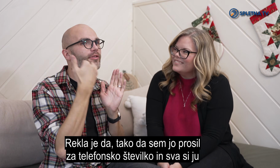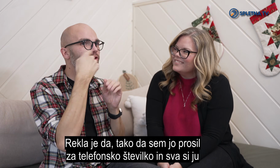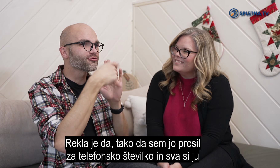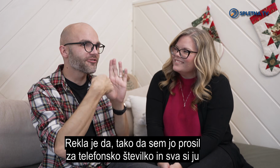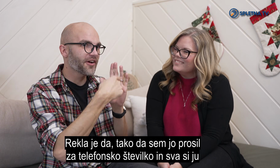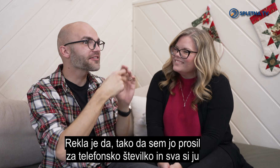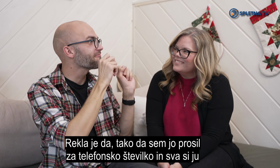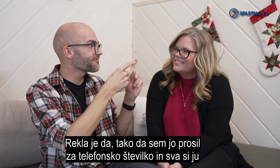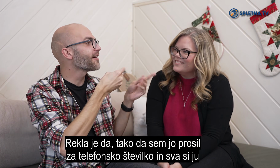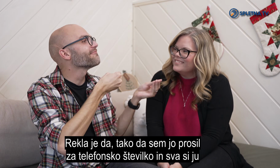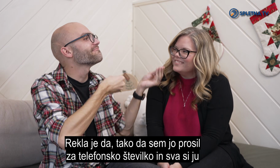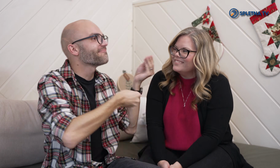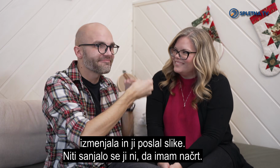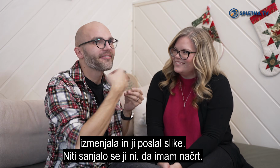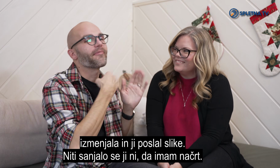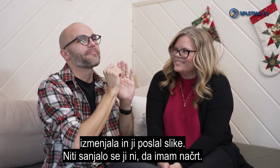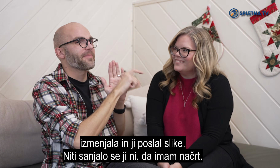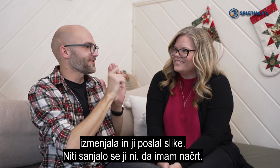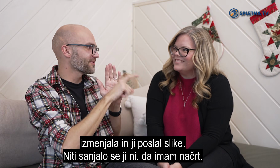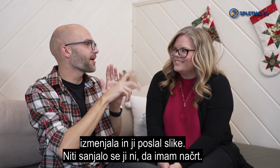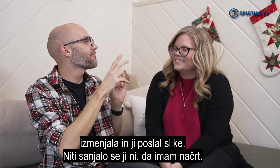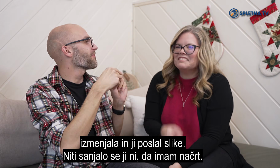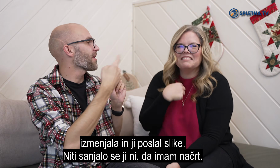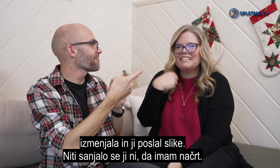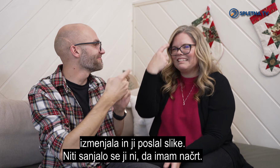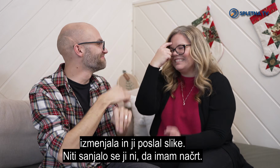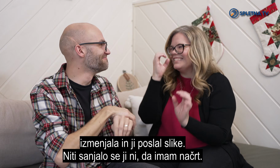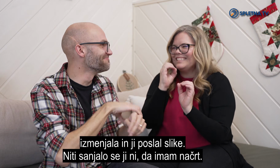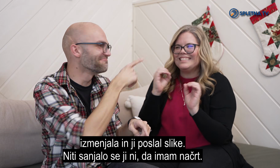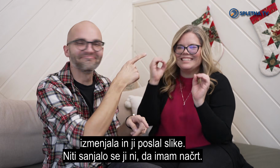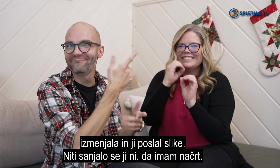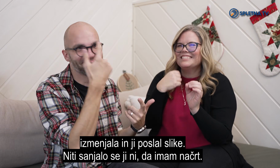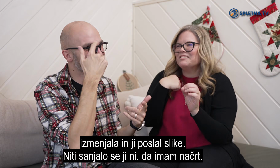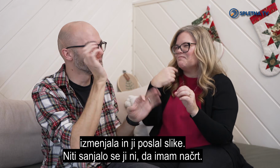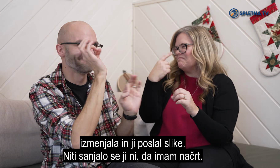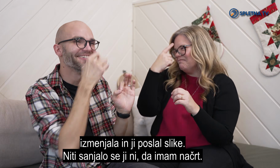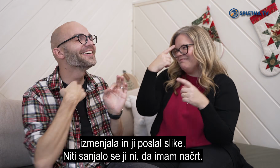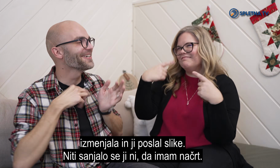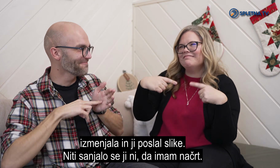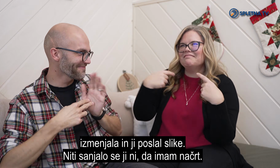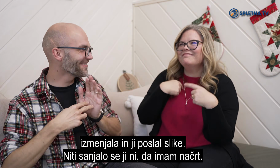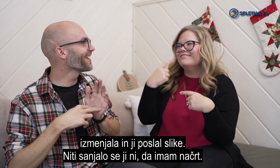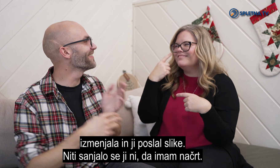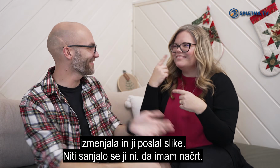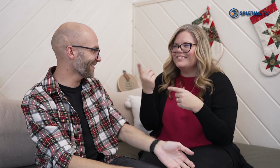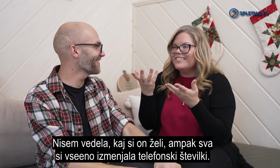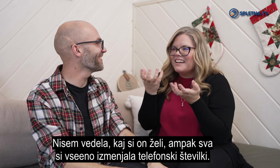da. Tako da sem jo prosil za telefonsko številko in sva si jo izmenjala in ji poslal slik. Niti sanjalo se ji ni, da